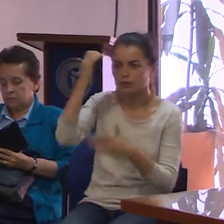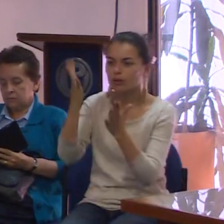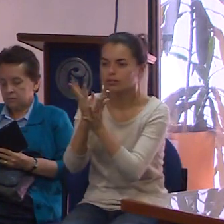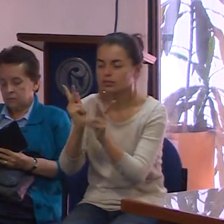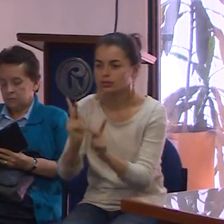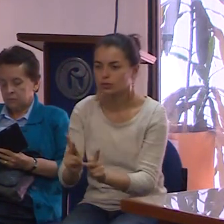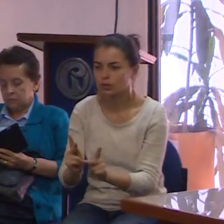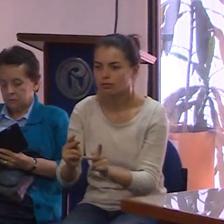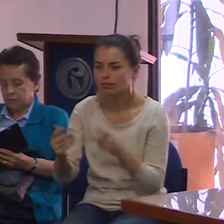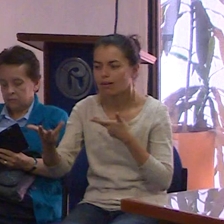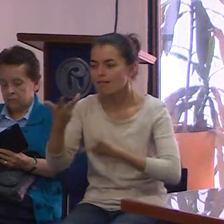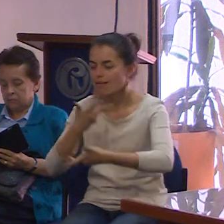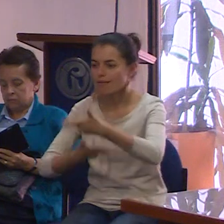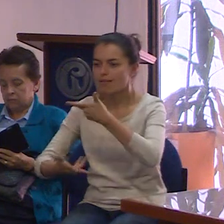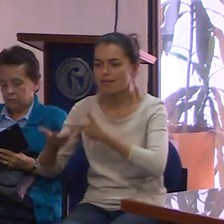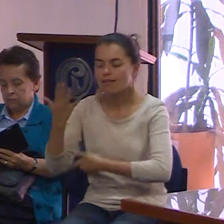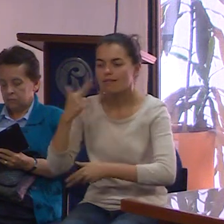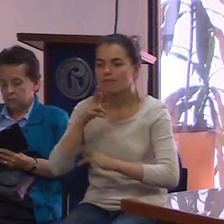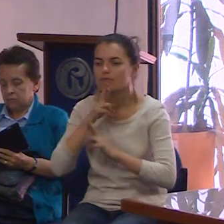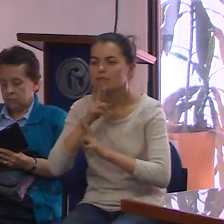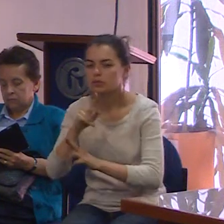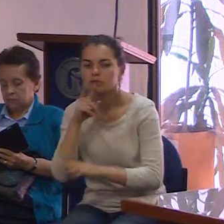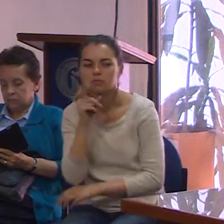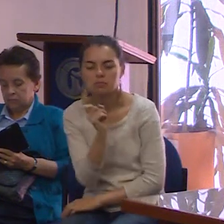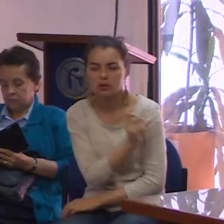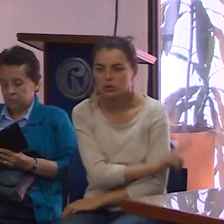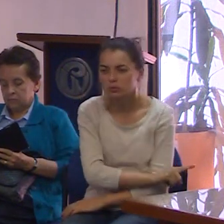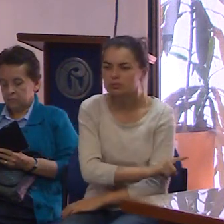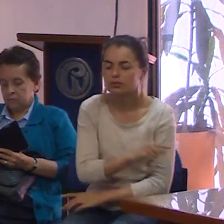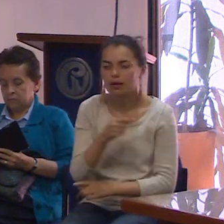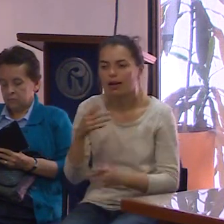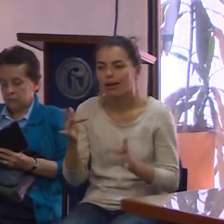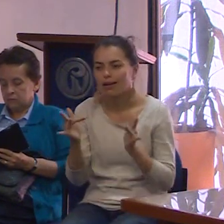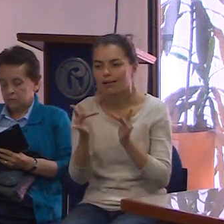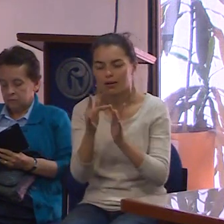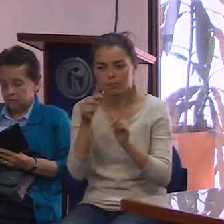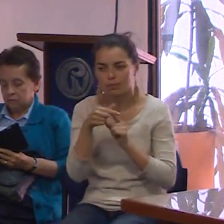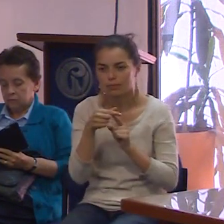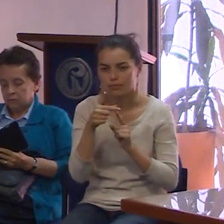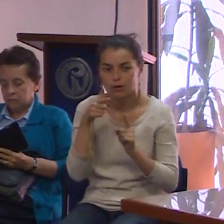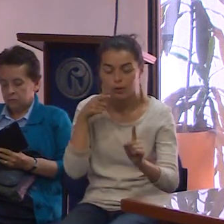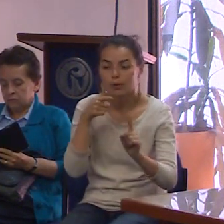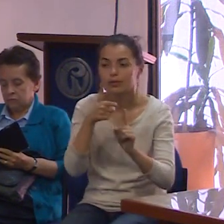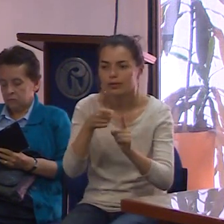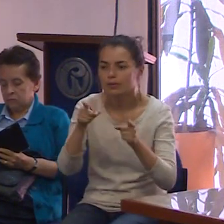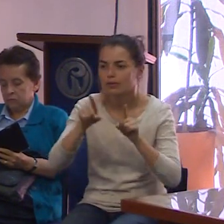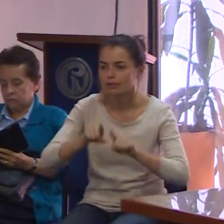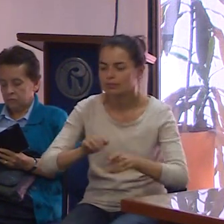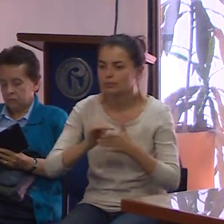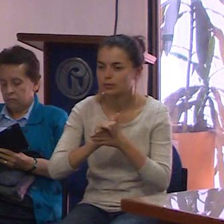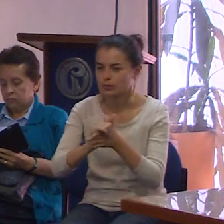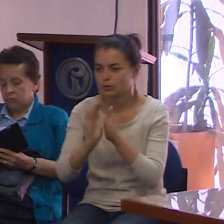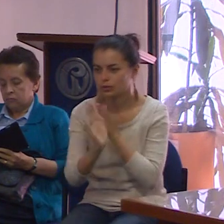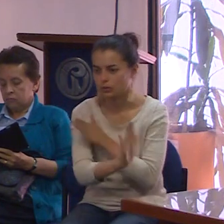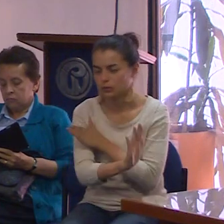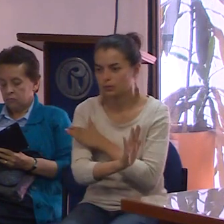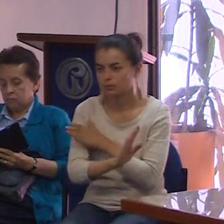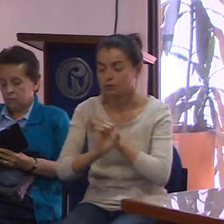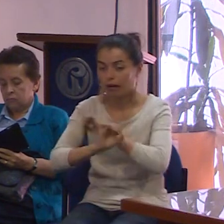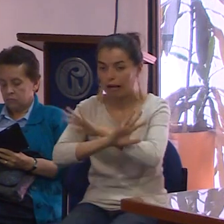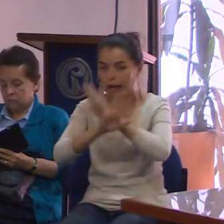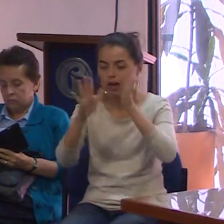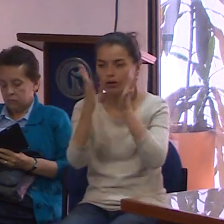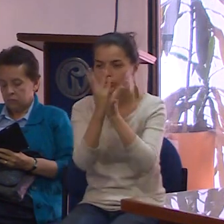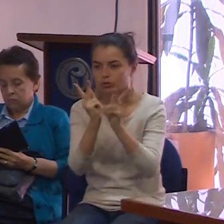línea aborden las preguntas orientadoras de acuerdo a sus objetivos, metodologías y trabajos propuestos, con el fin de que los